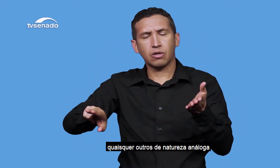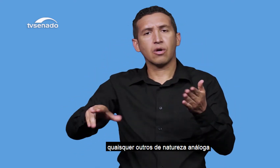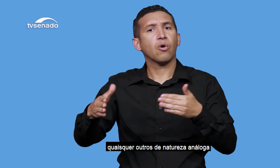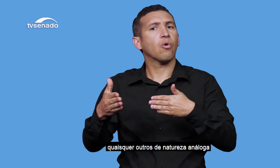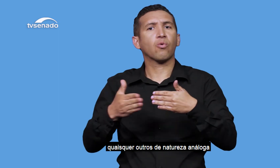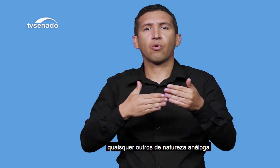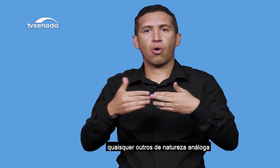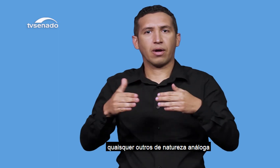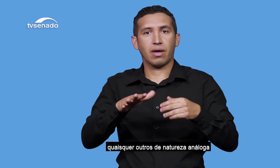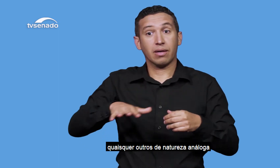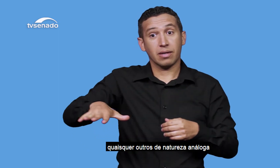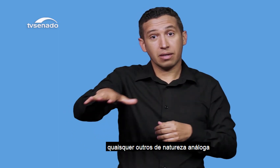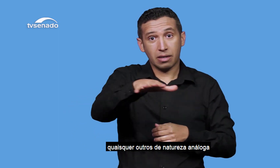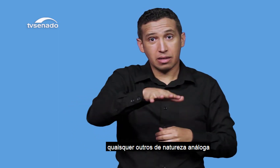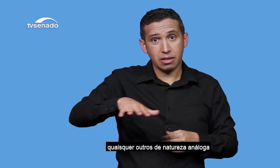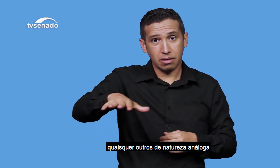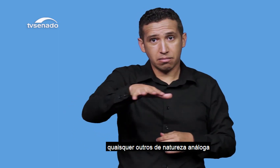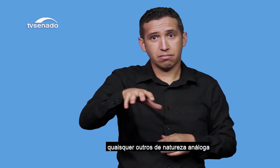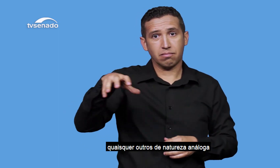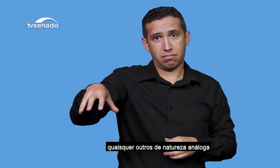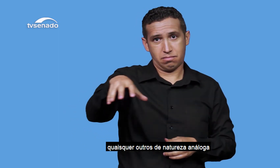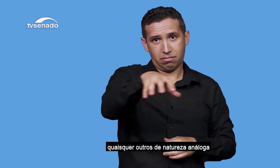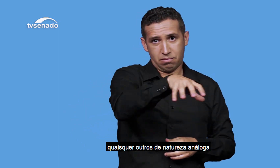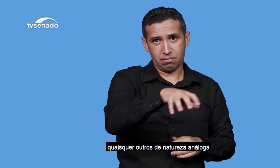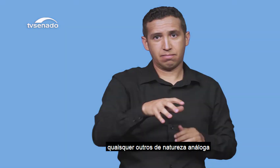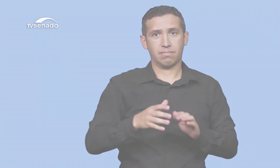outros de natureza análoga